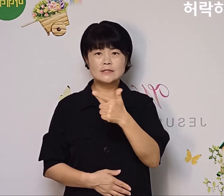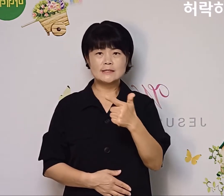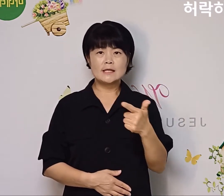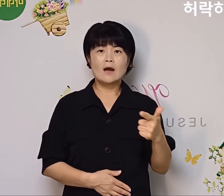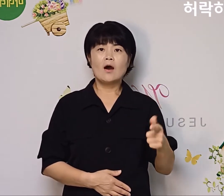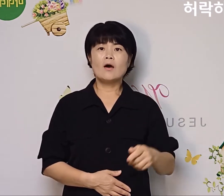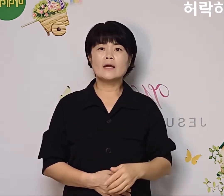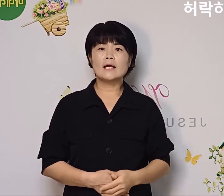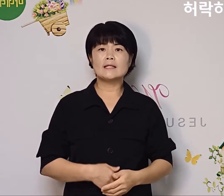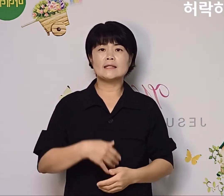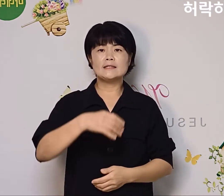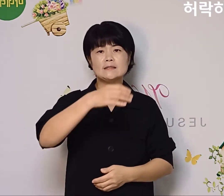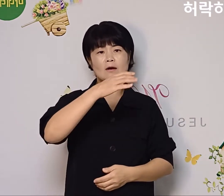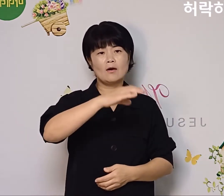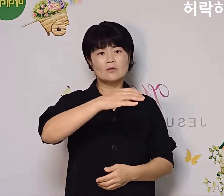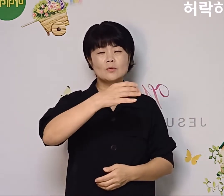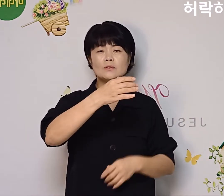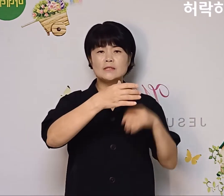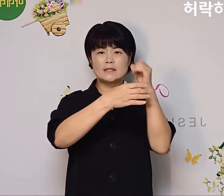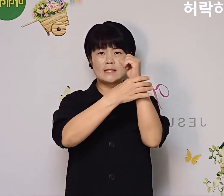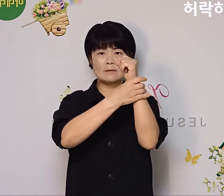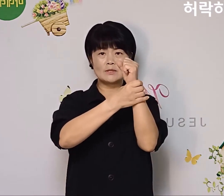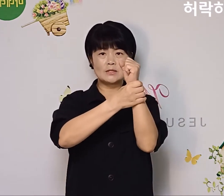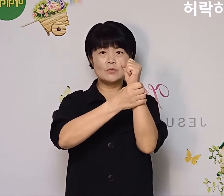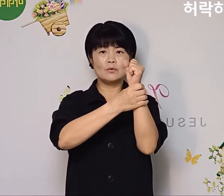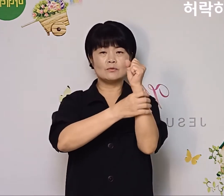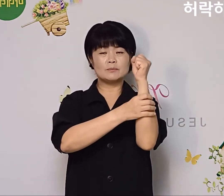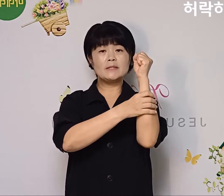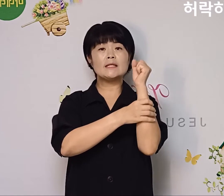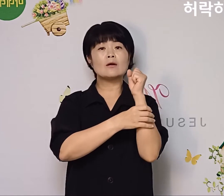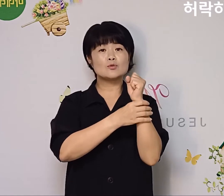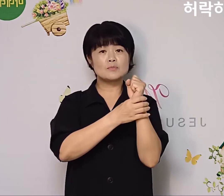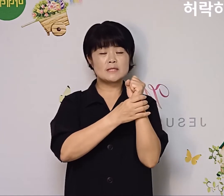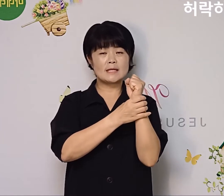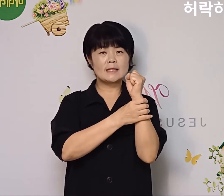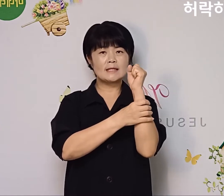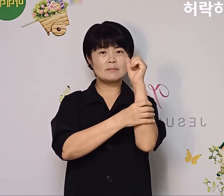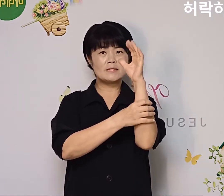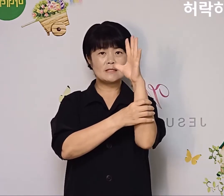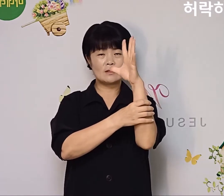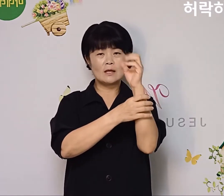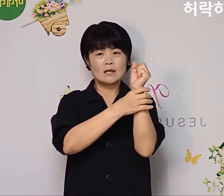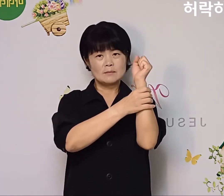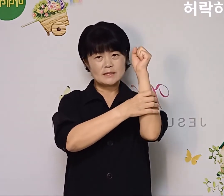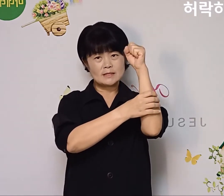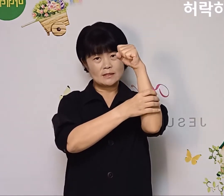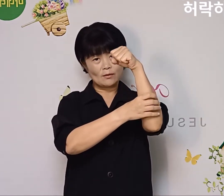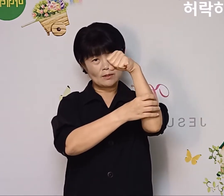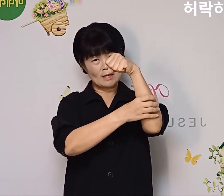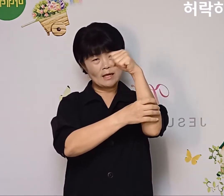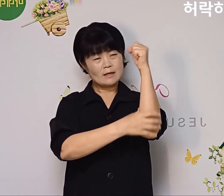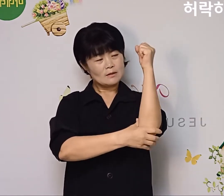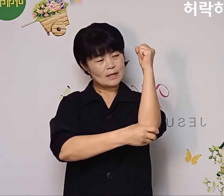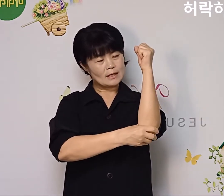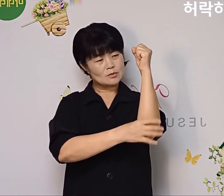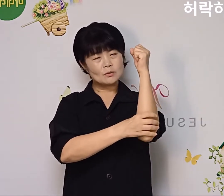하루를 허락하다는 손을 이렇게 잡으시고 우리 빗하고 좀 비슷하긴 한데 빗은 이렇게 약간